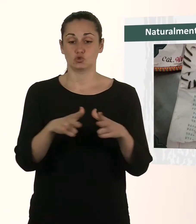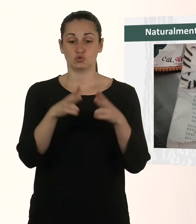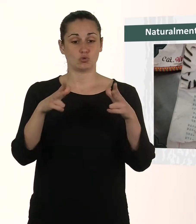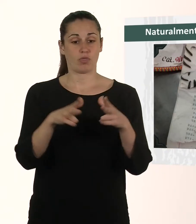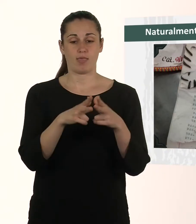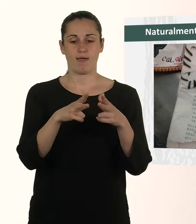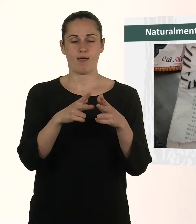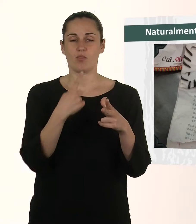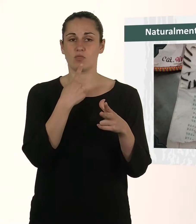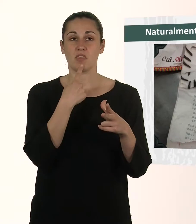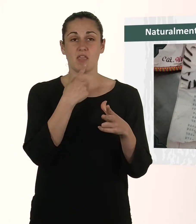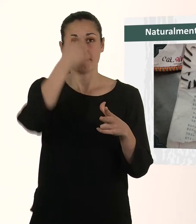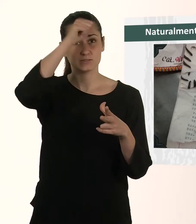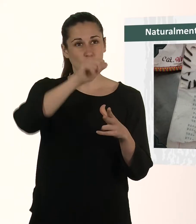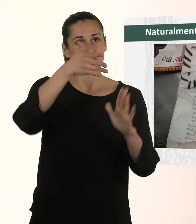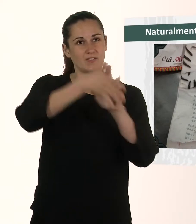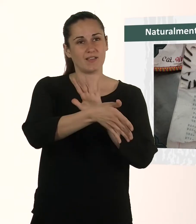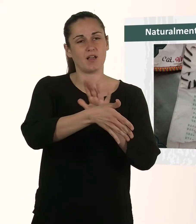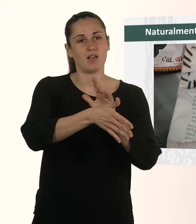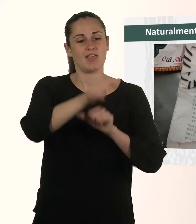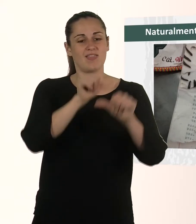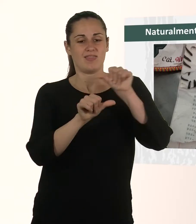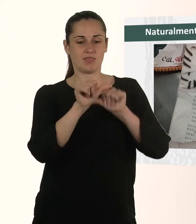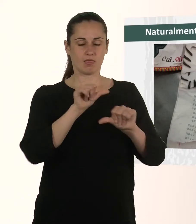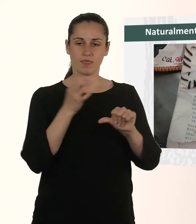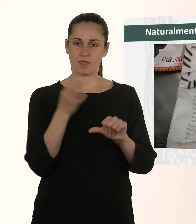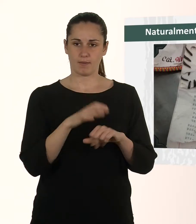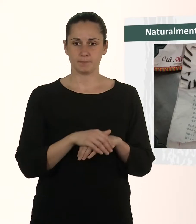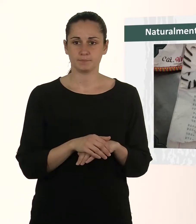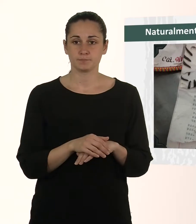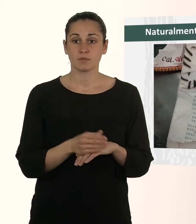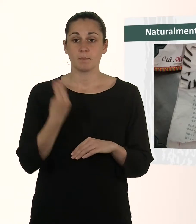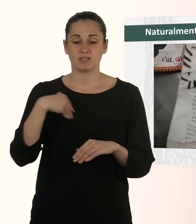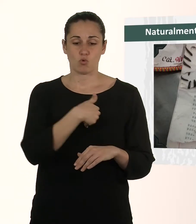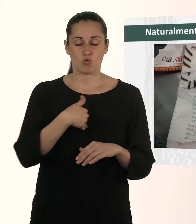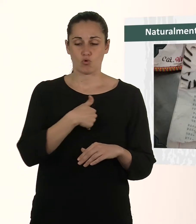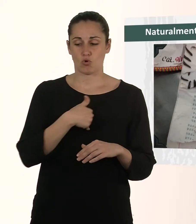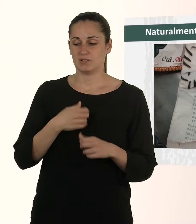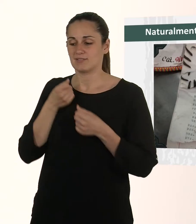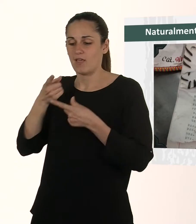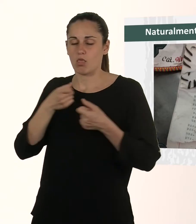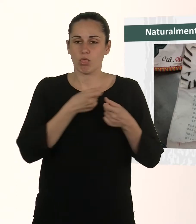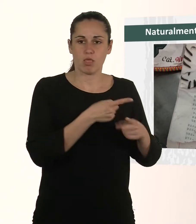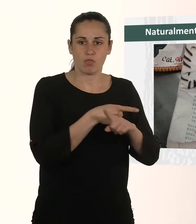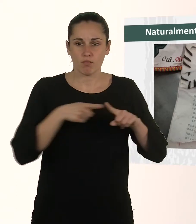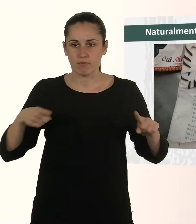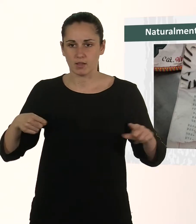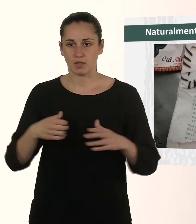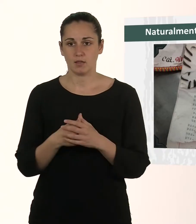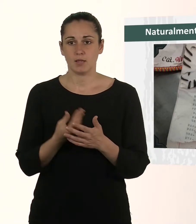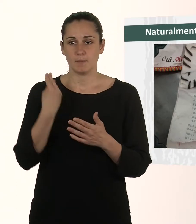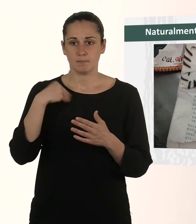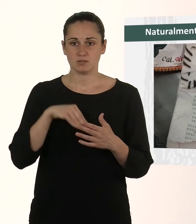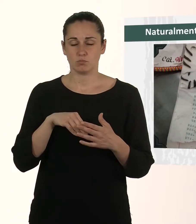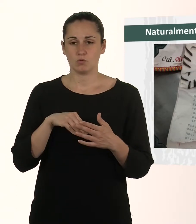a partir de los roles que le atribuye a los varones y a las mujeres, así como a los valores identitarios asociados a